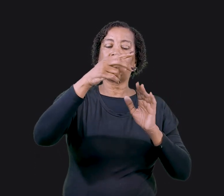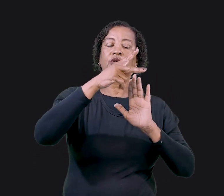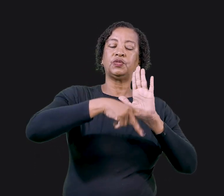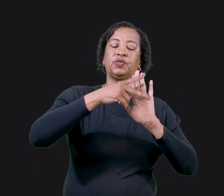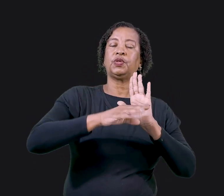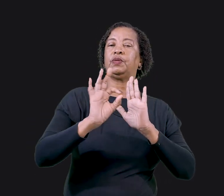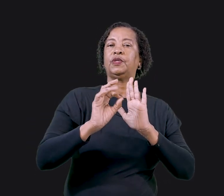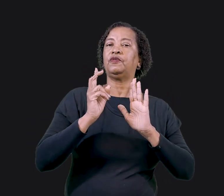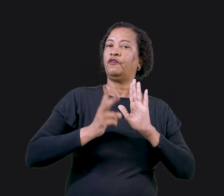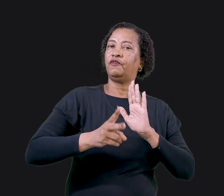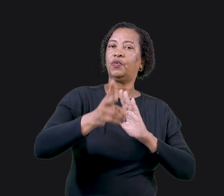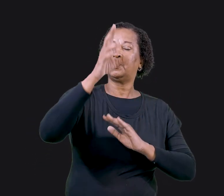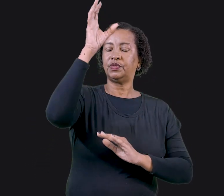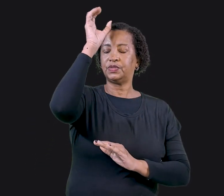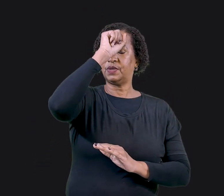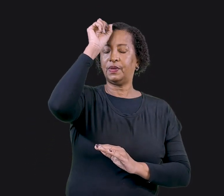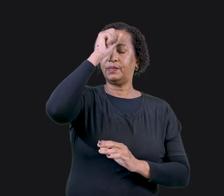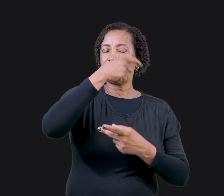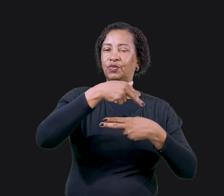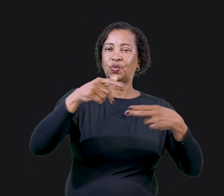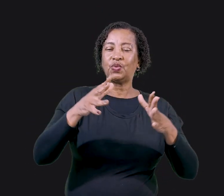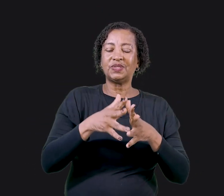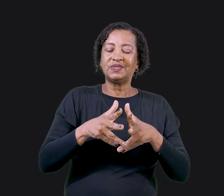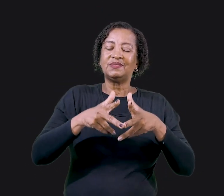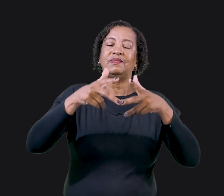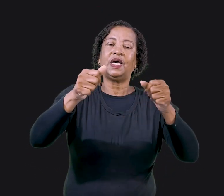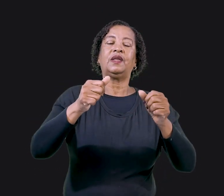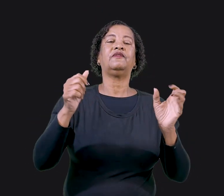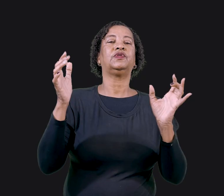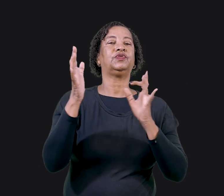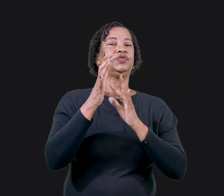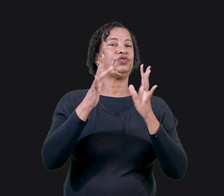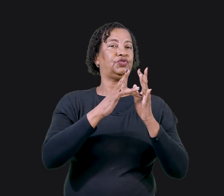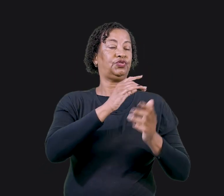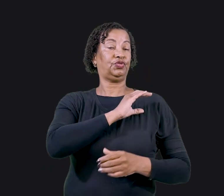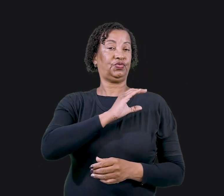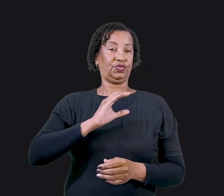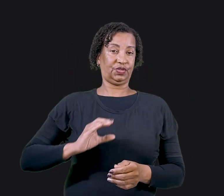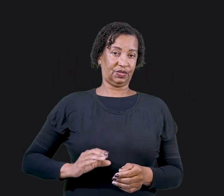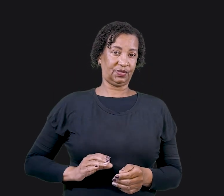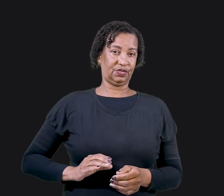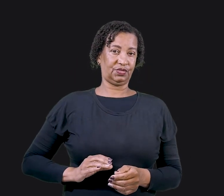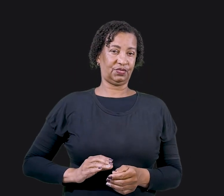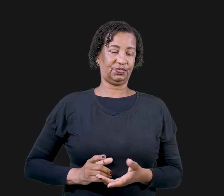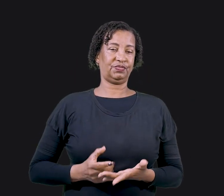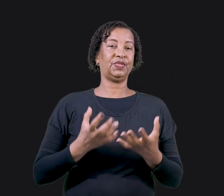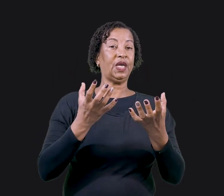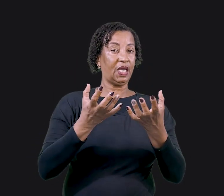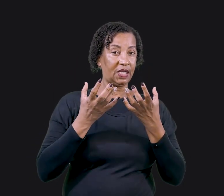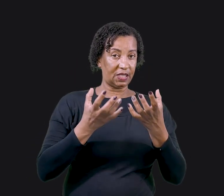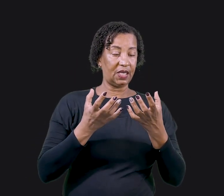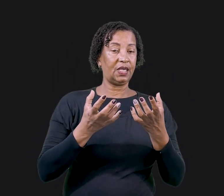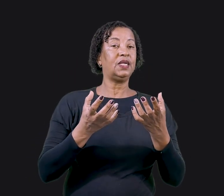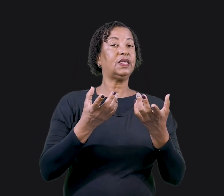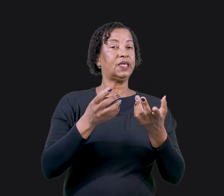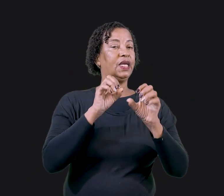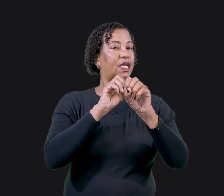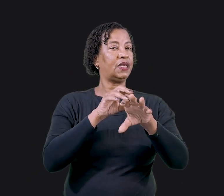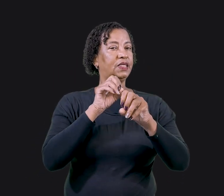que você não perca o próximo programa e vamos continuar aprendendo coisas incríveis sobre Jesus Cristo. E